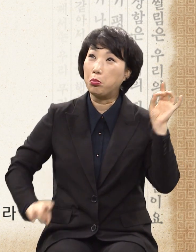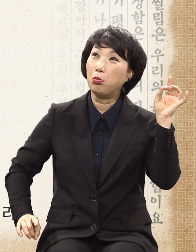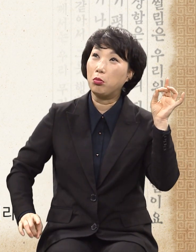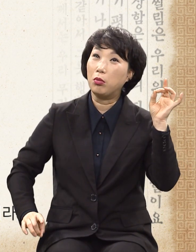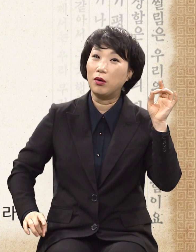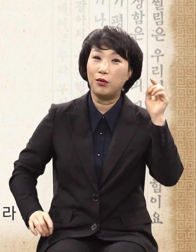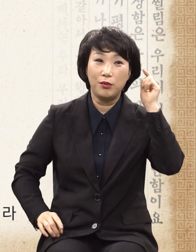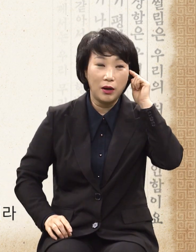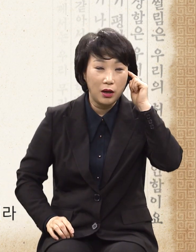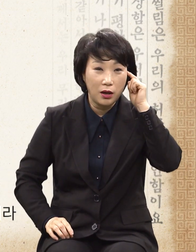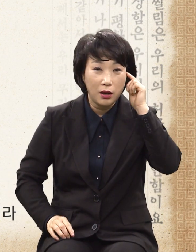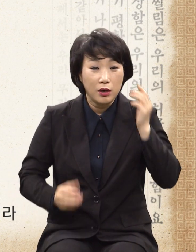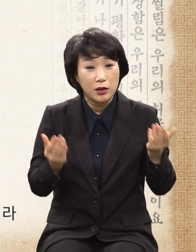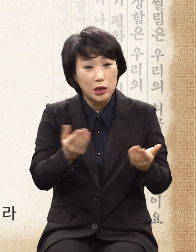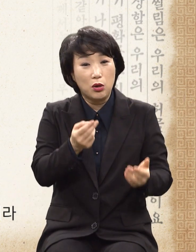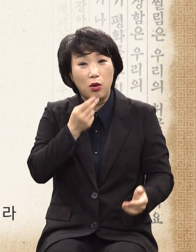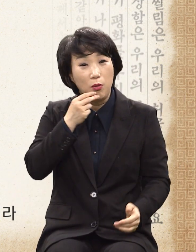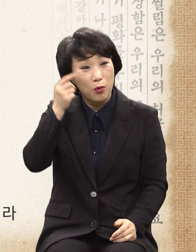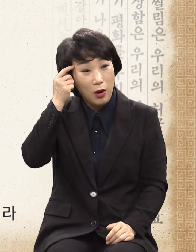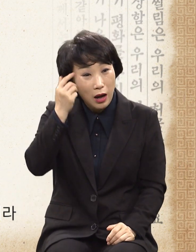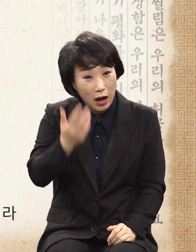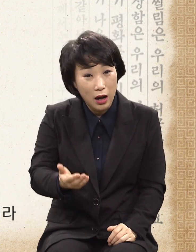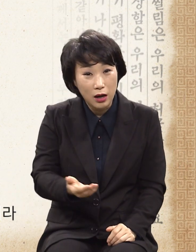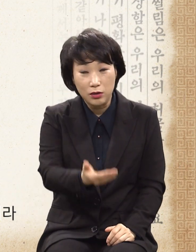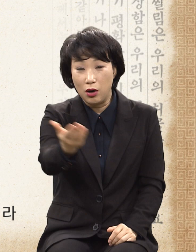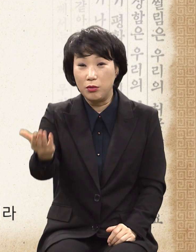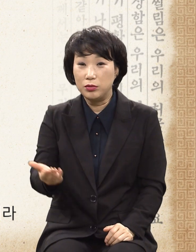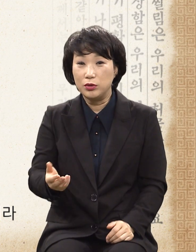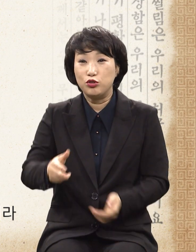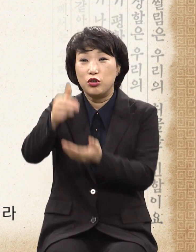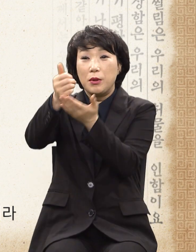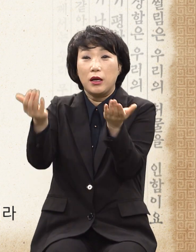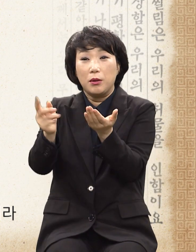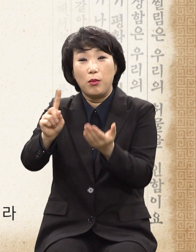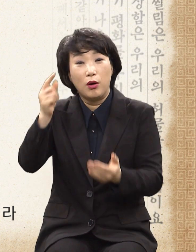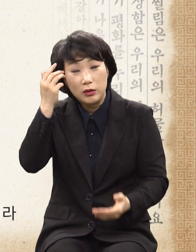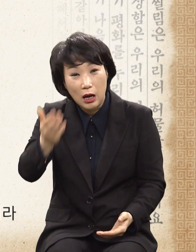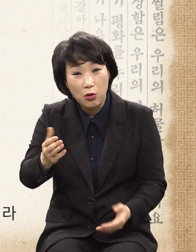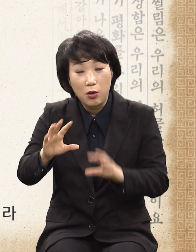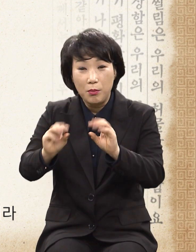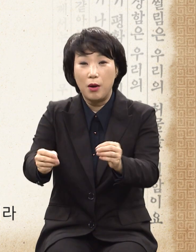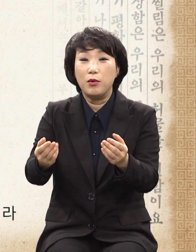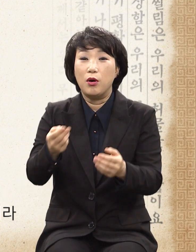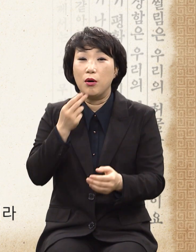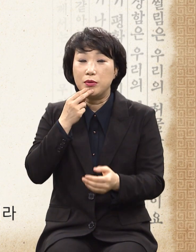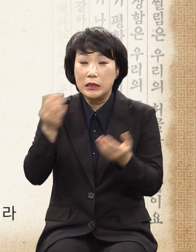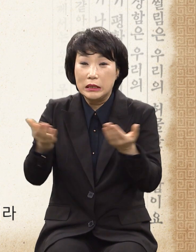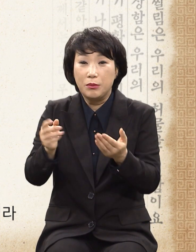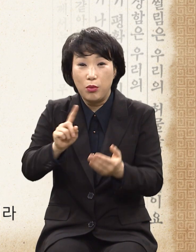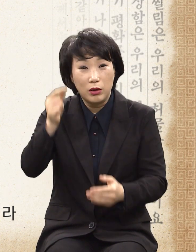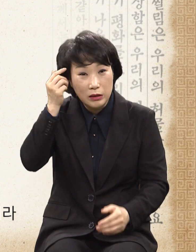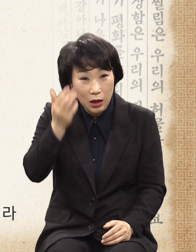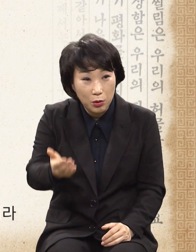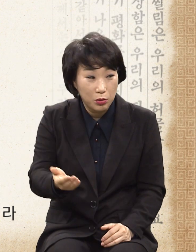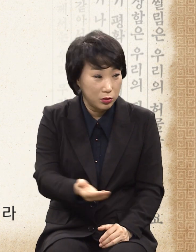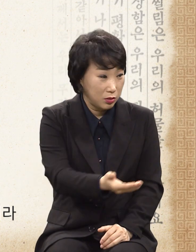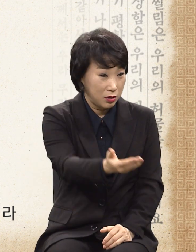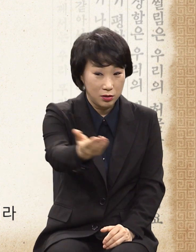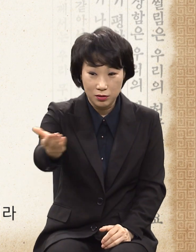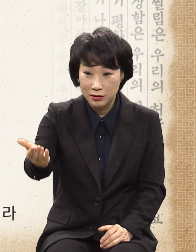왜 일하지 않는가? 일이 뭐냐 이 말이야. 쉬지 않고 일하는 것이 무엇이냐 이